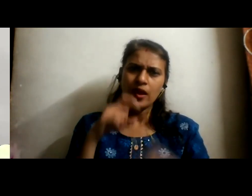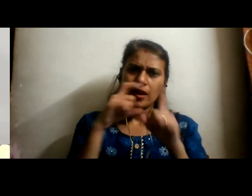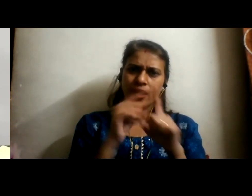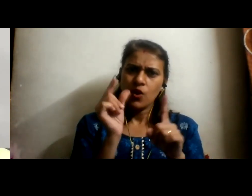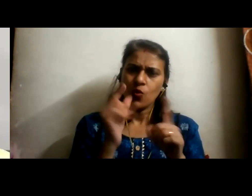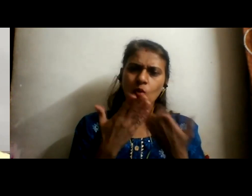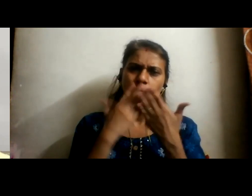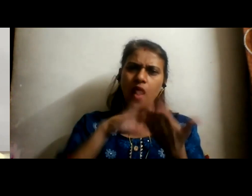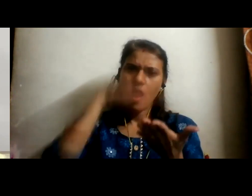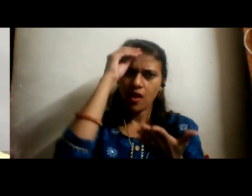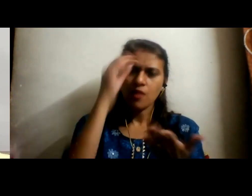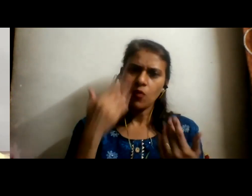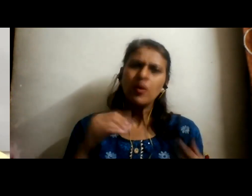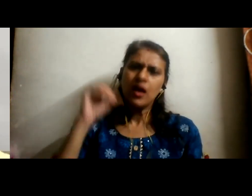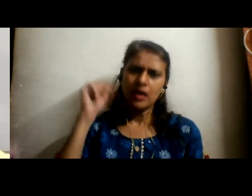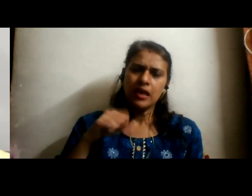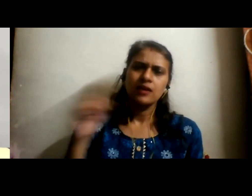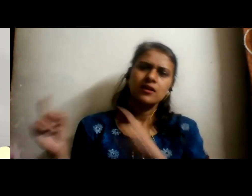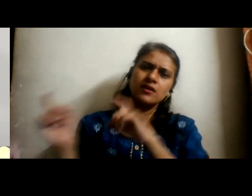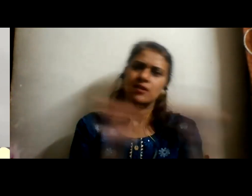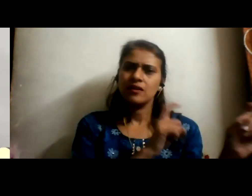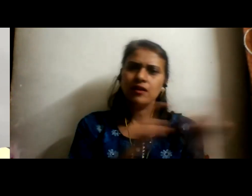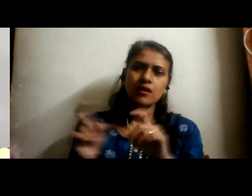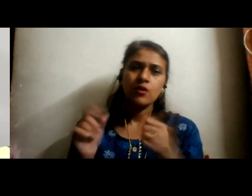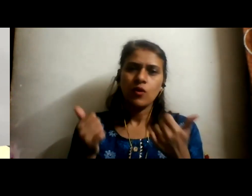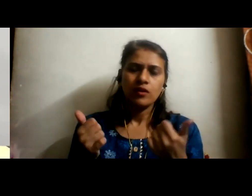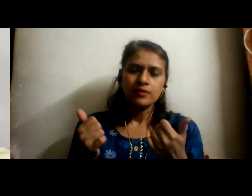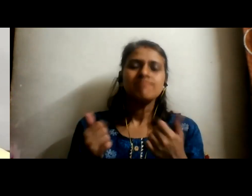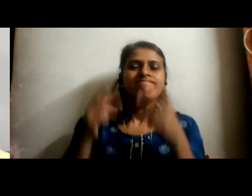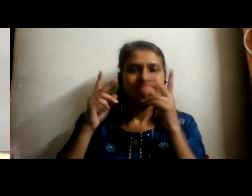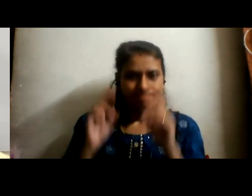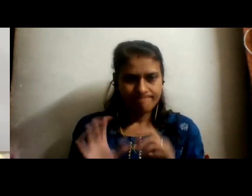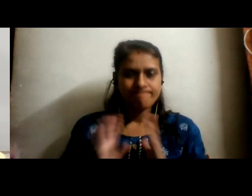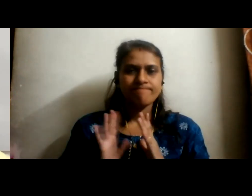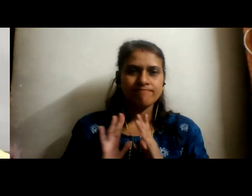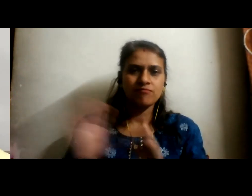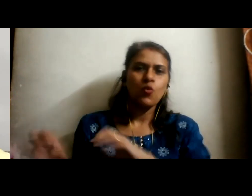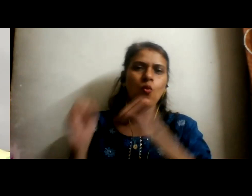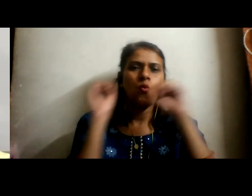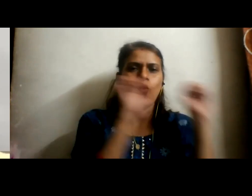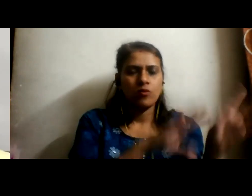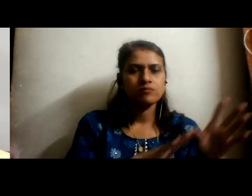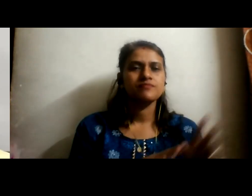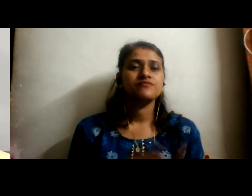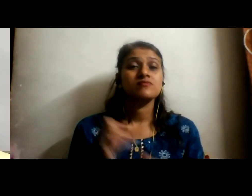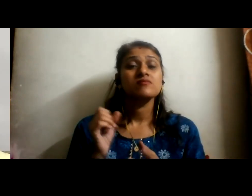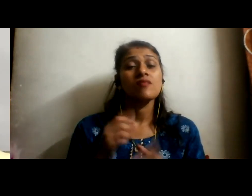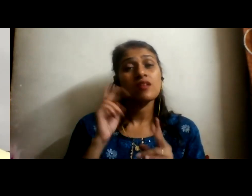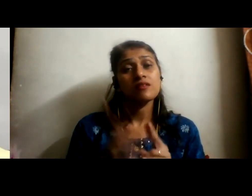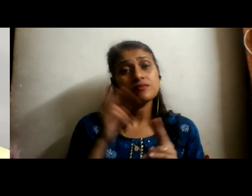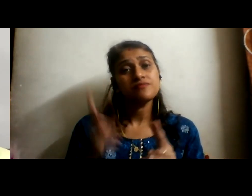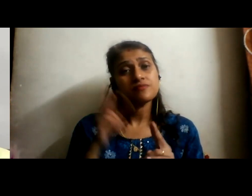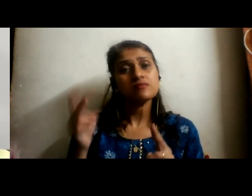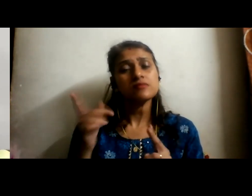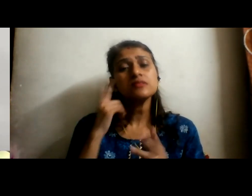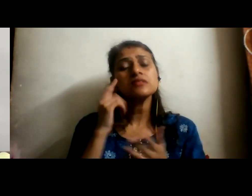पढ़ सकते हैं, तो बोले हाँ जा तो सकते हैं, हम ही नहीं छोड़ा इनको। तो कहीं ना कहीं अगर आप पूरे जर्नी